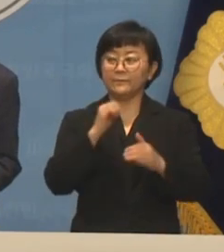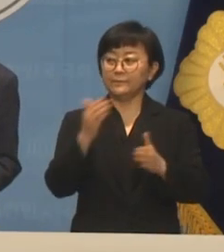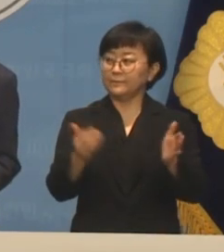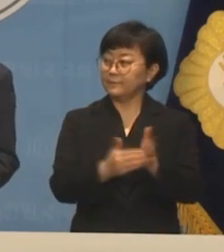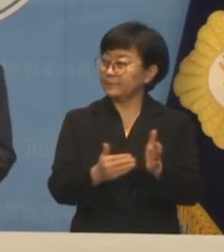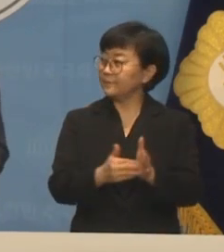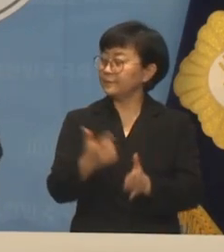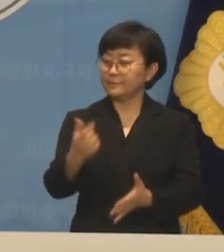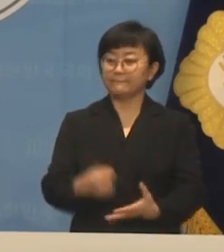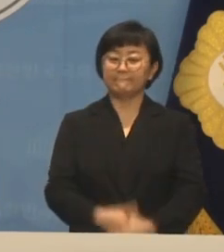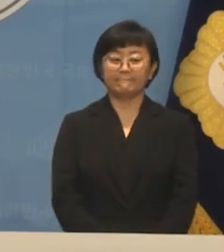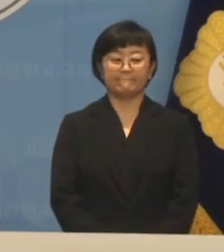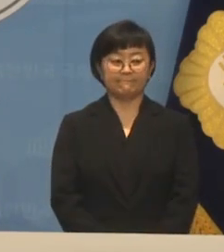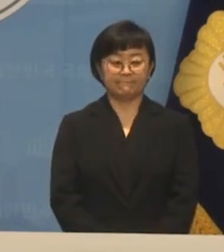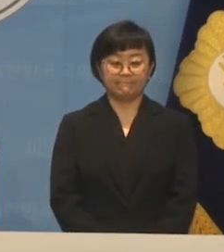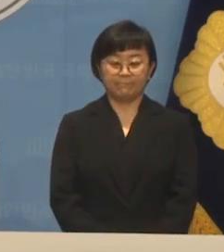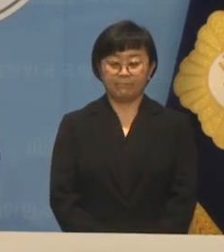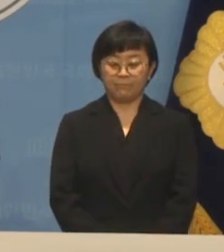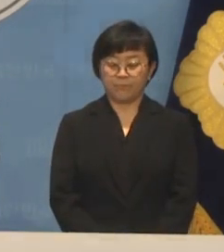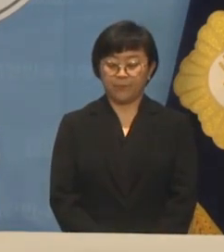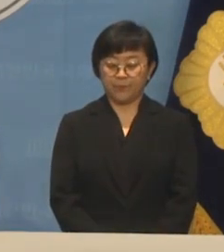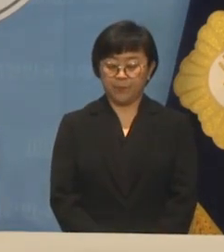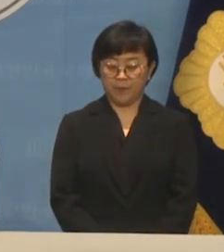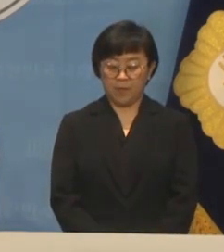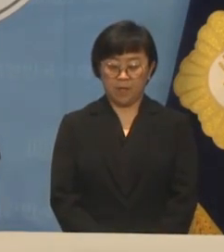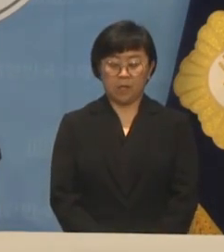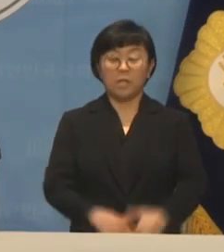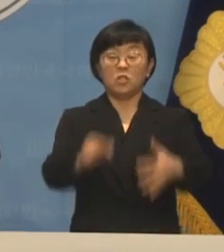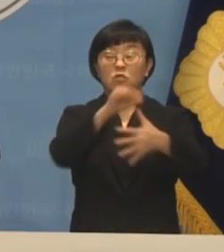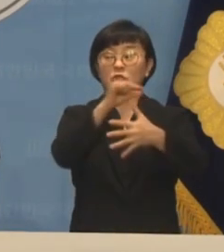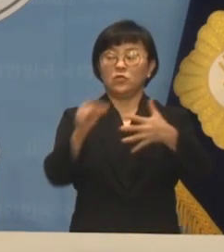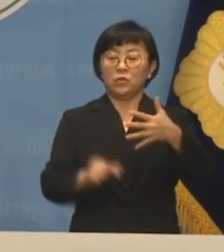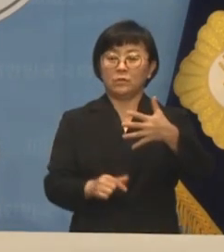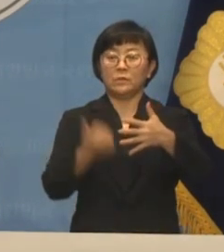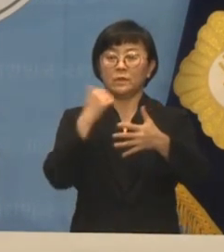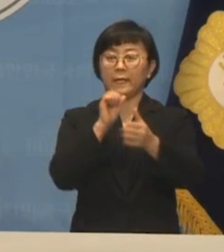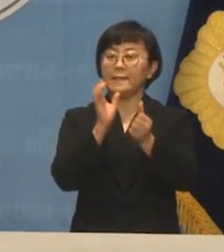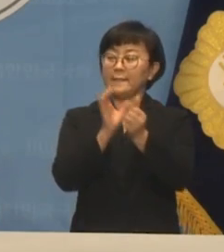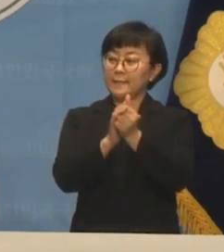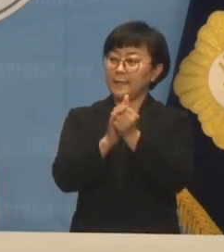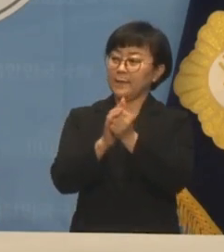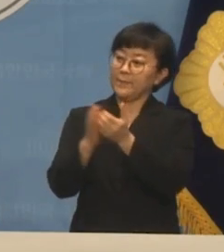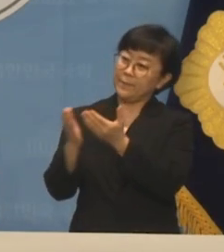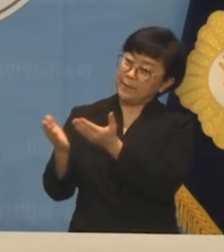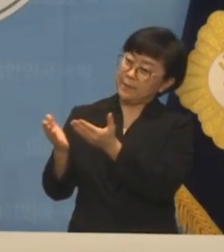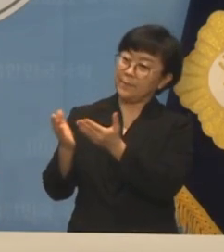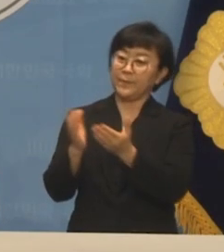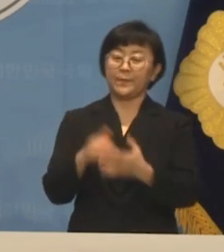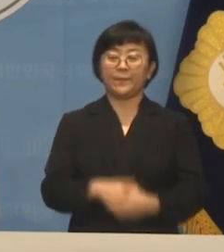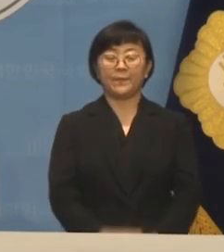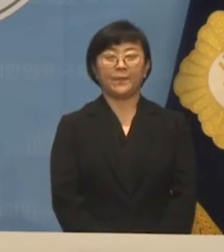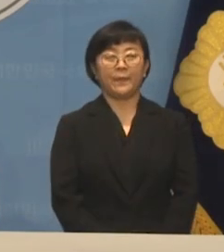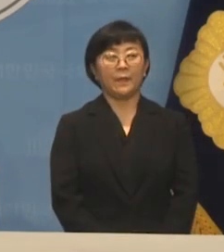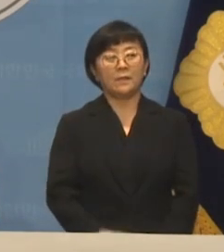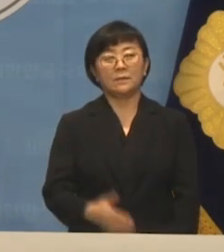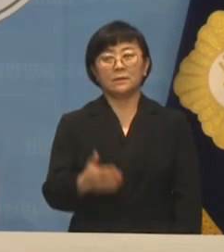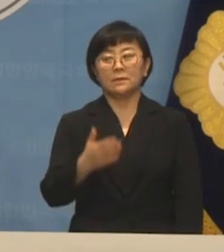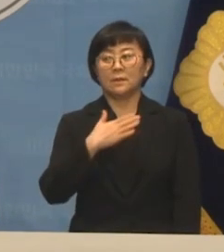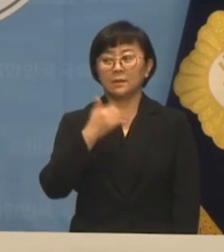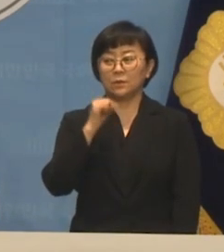거죠? 그러면 이제 이 회견 순서는 제가 사회 진행을 보신 분께서 하실 텐데요. 일단